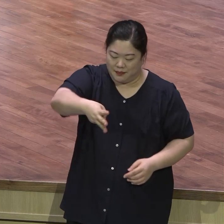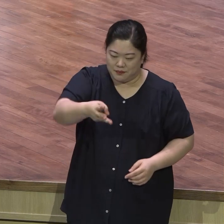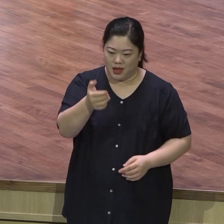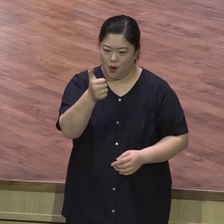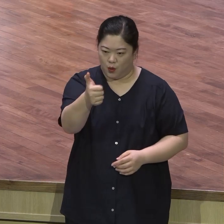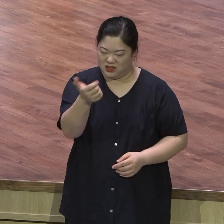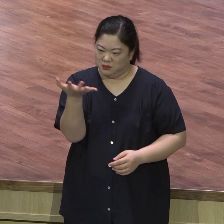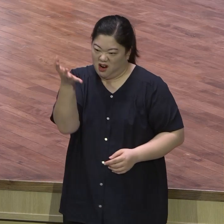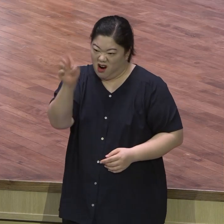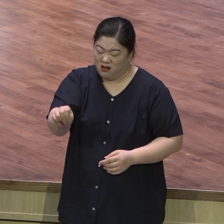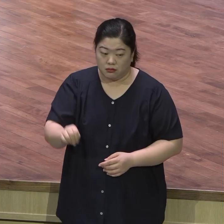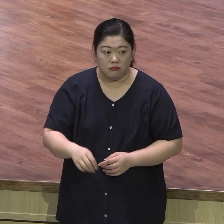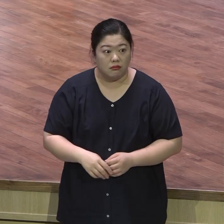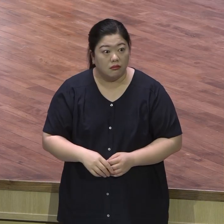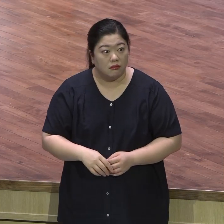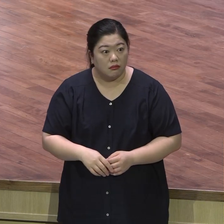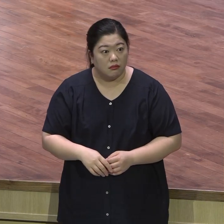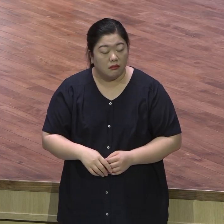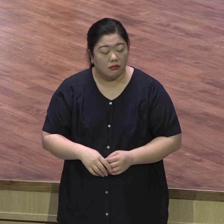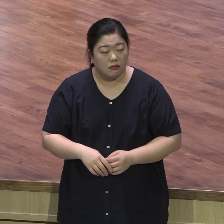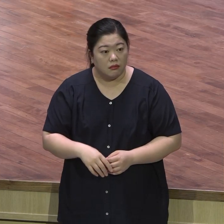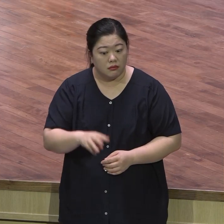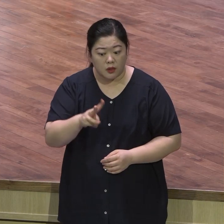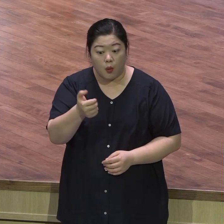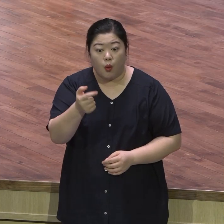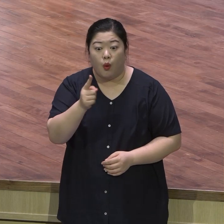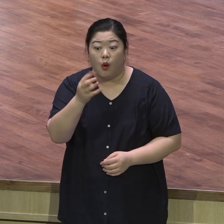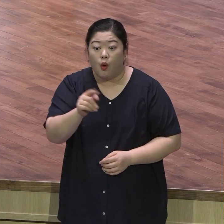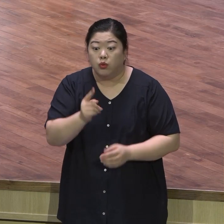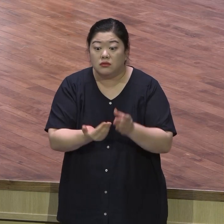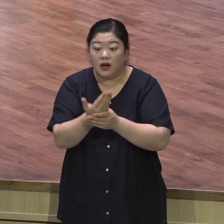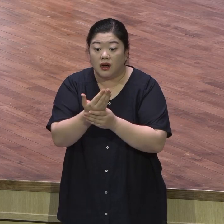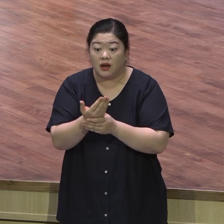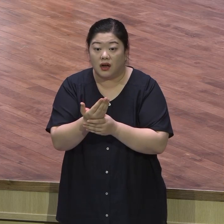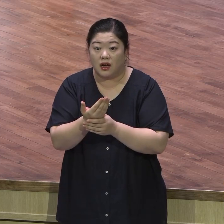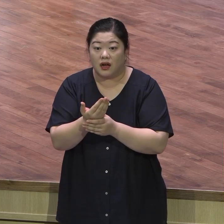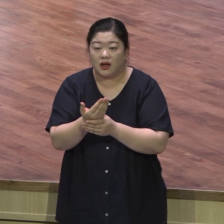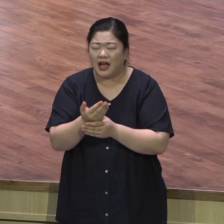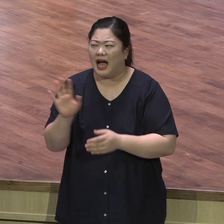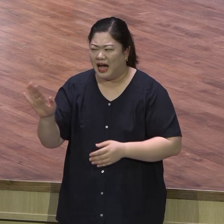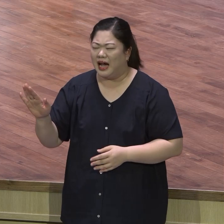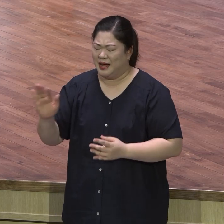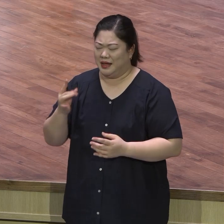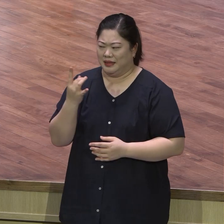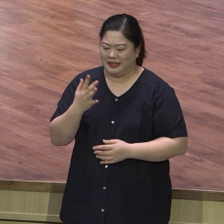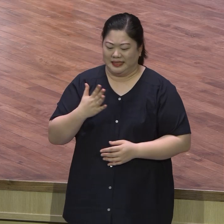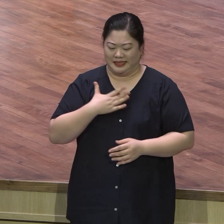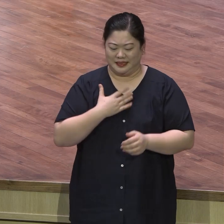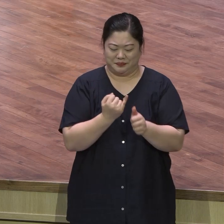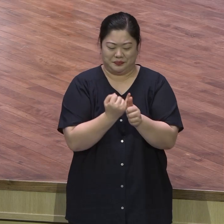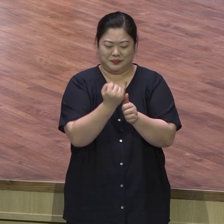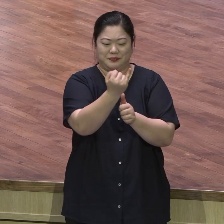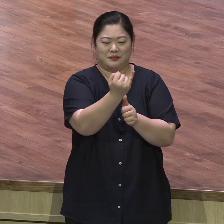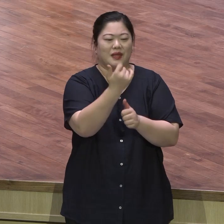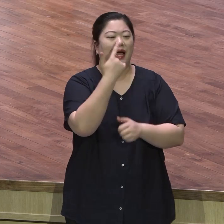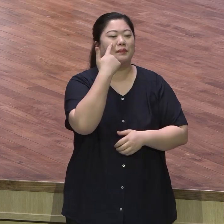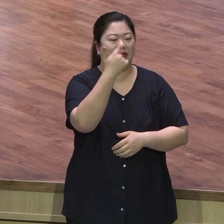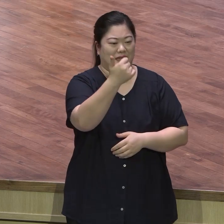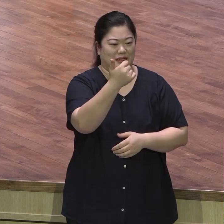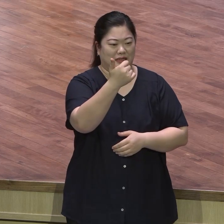350억이라네. 그건 뭔 돈인데 그러니까. 장인이 돌아가시면서 그 모든